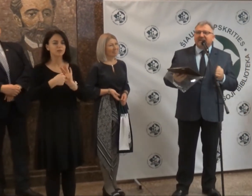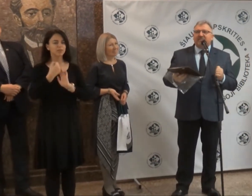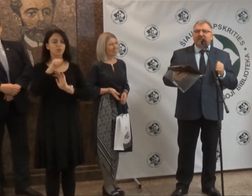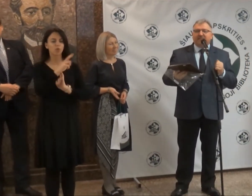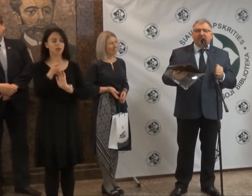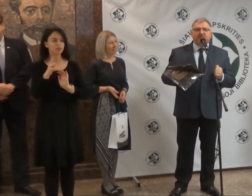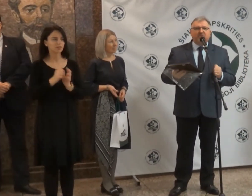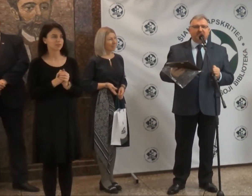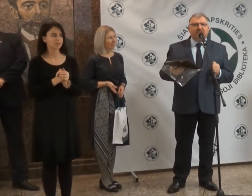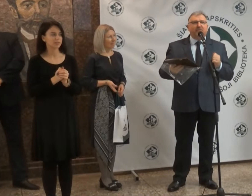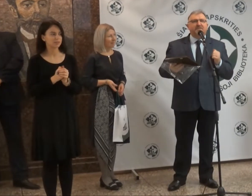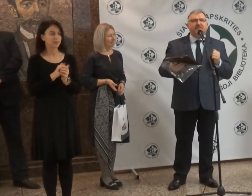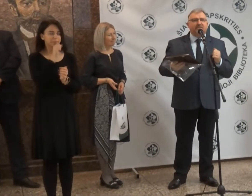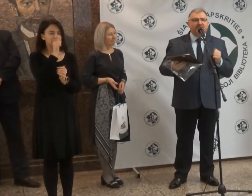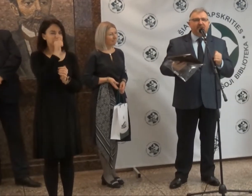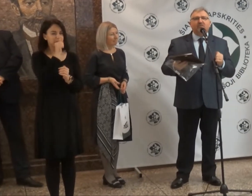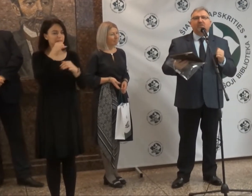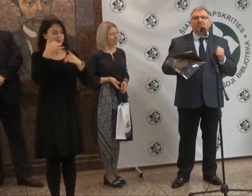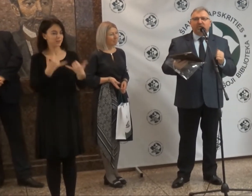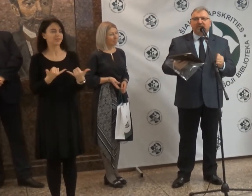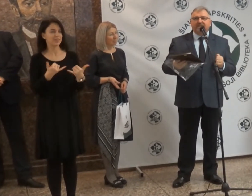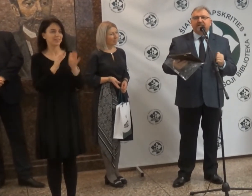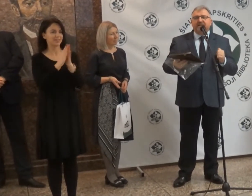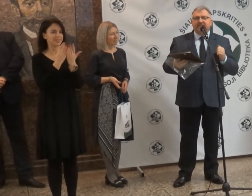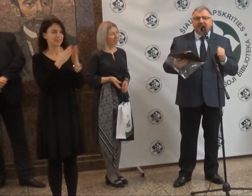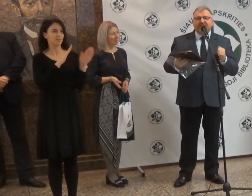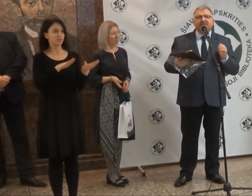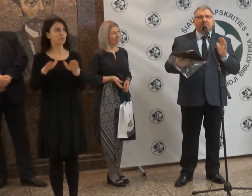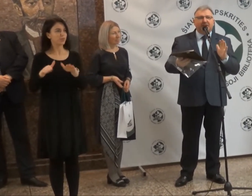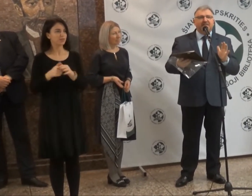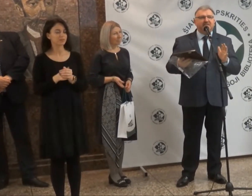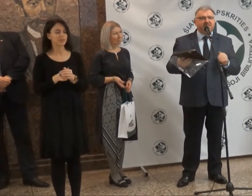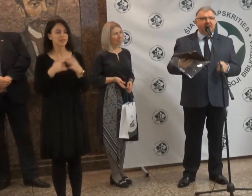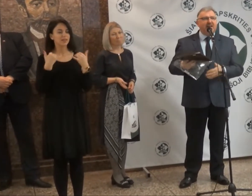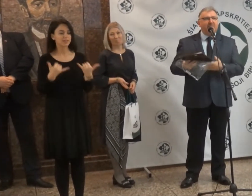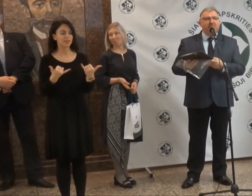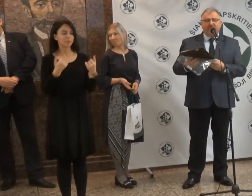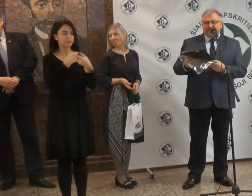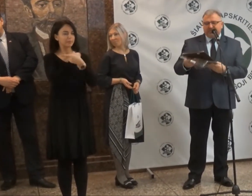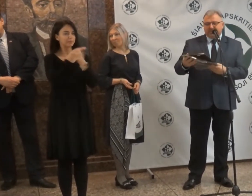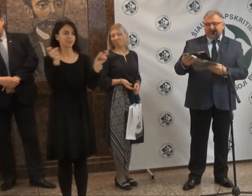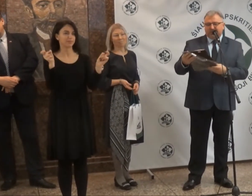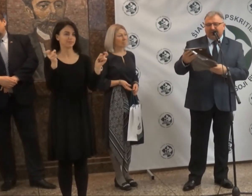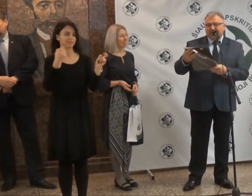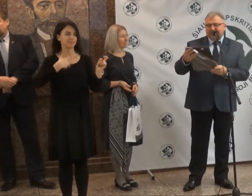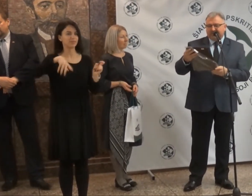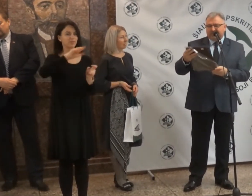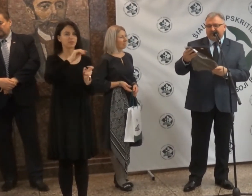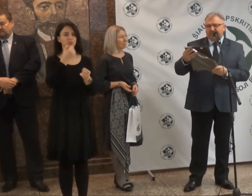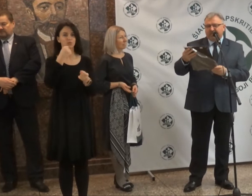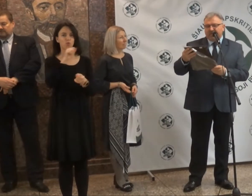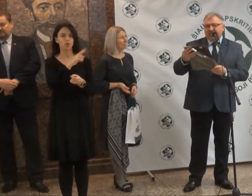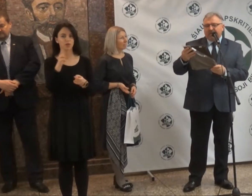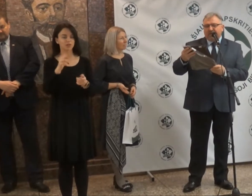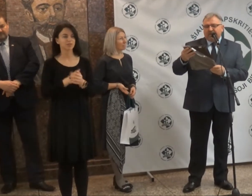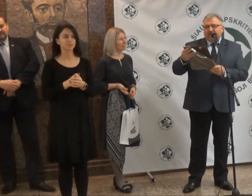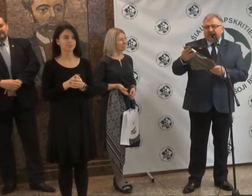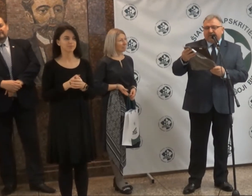intrigą laikėme iki pačios dienos, iki knygų mugės. Taigi dabar ir skelbėme visus nugalėtojus.